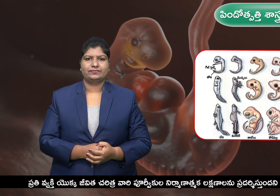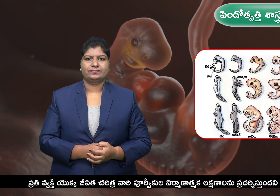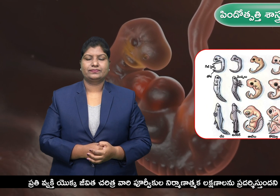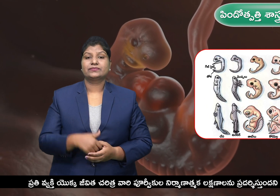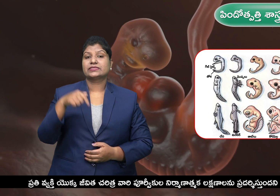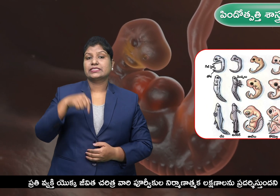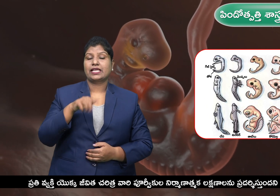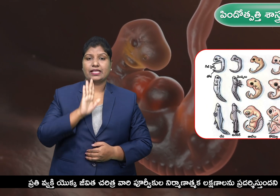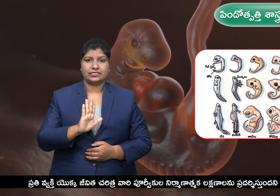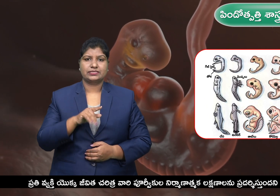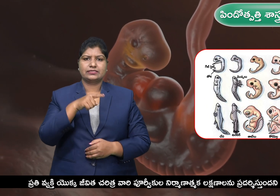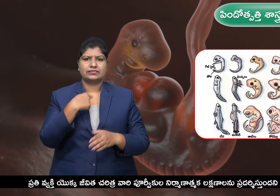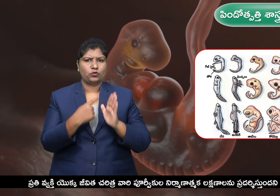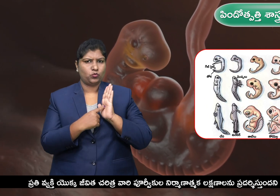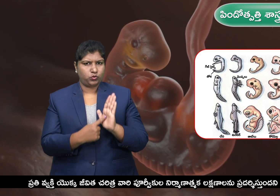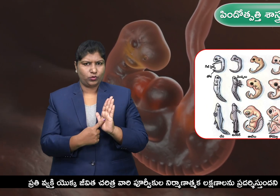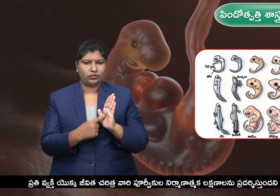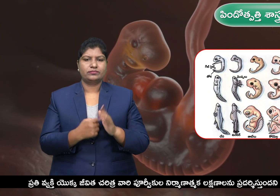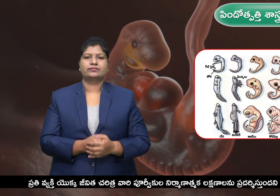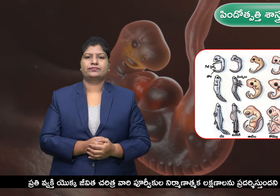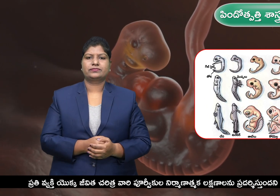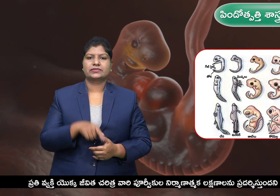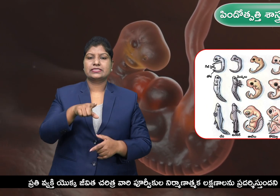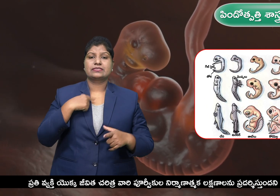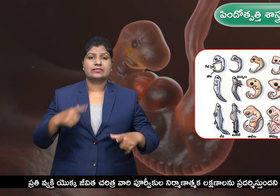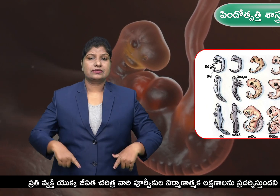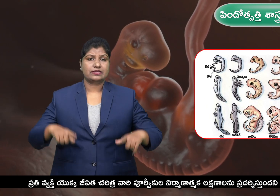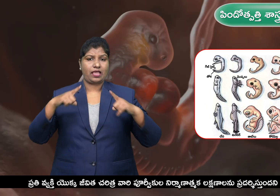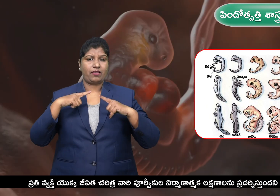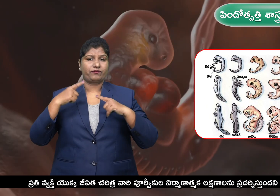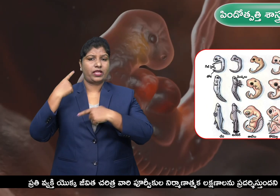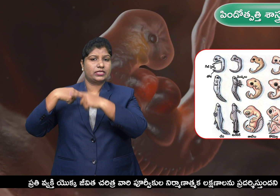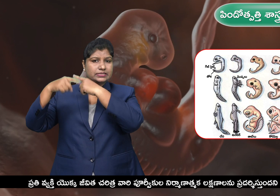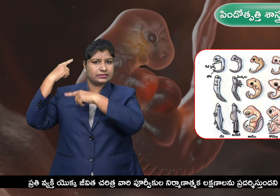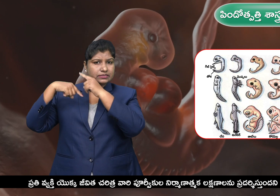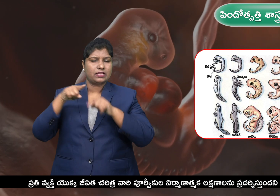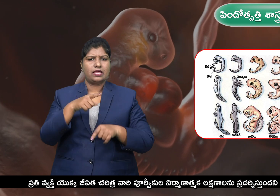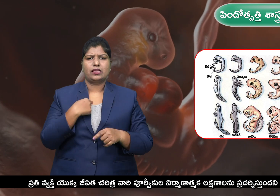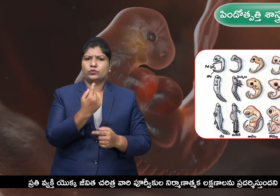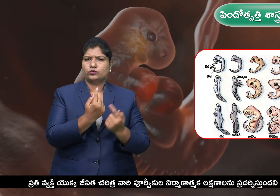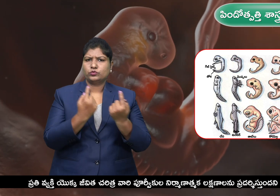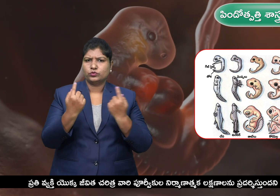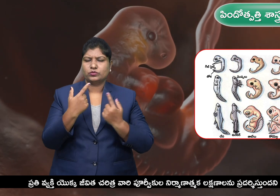ప్రతి వ్యక్తి యొక్క జీవిత చరిత్ర వారి పూర్వీకుల నిర్మాణాత్మక లక్షణాలను ప్రదర్శిస్తుందని ఇది